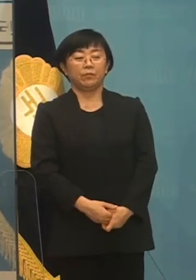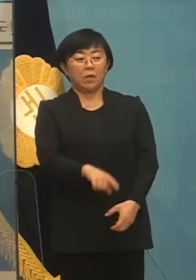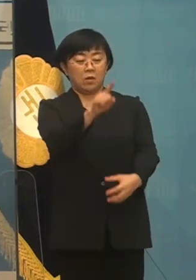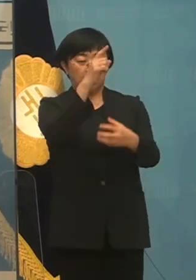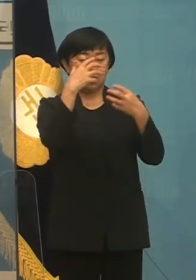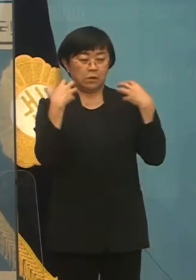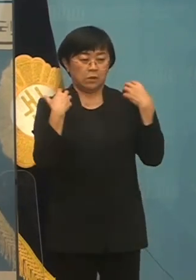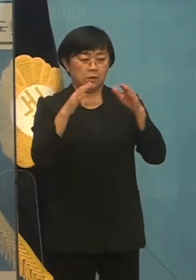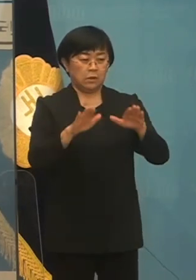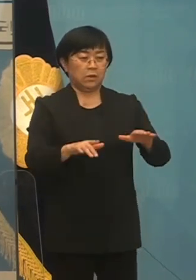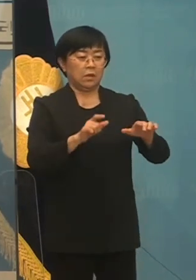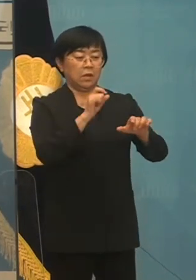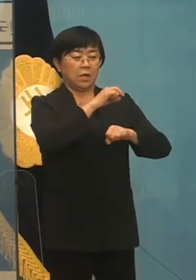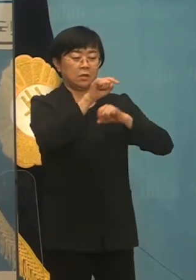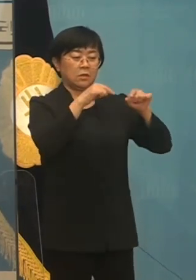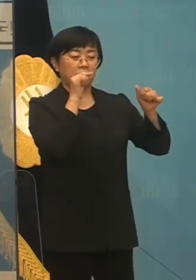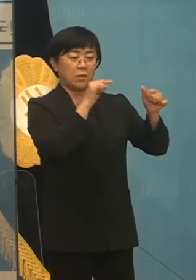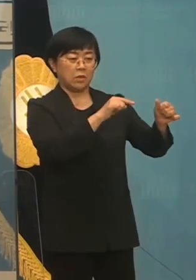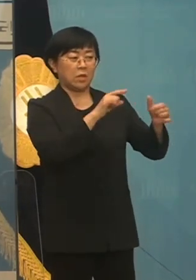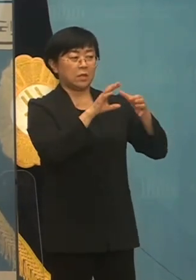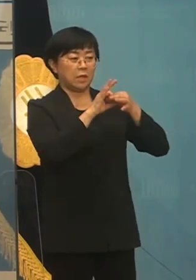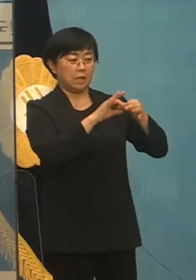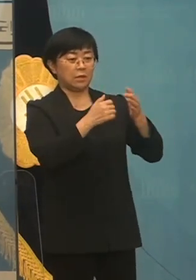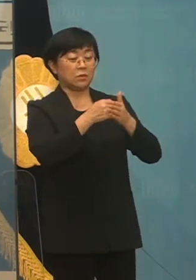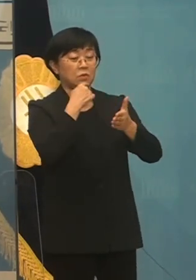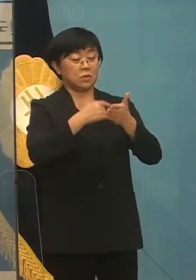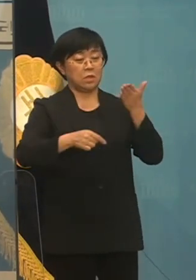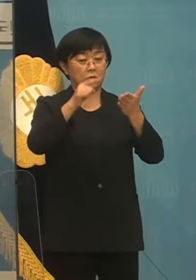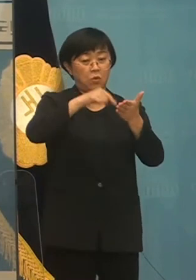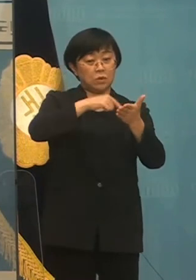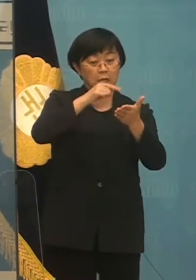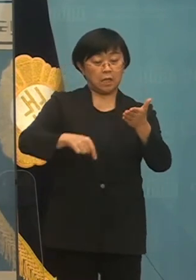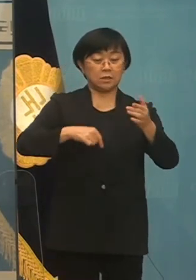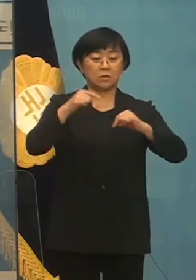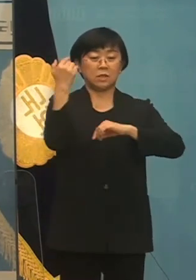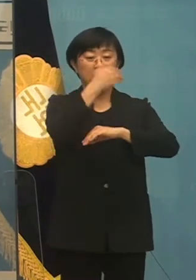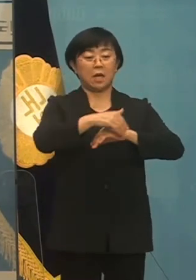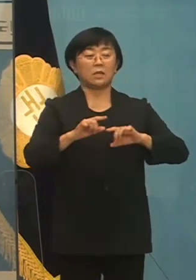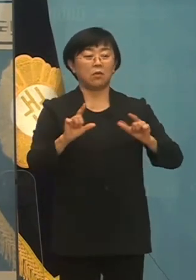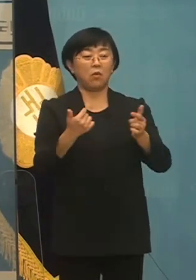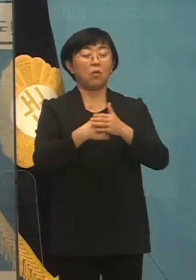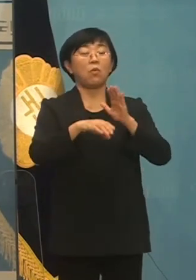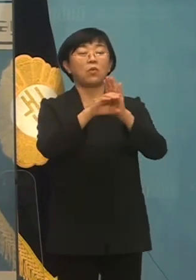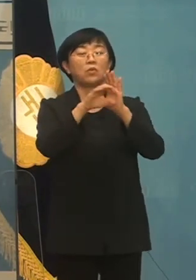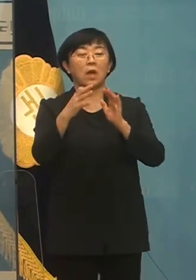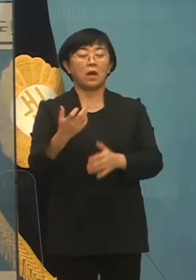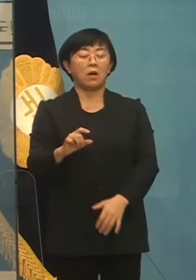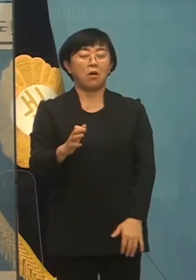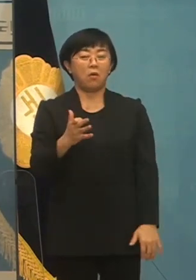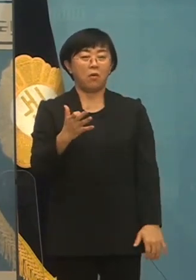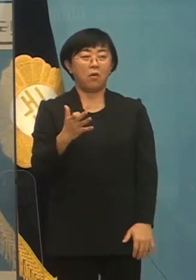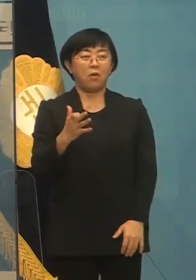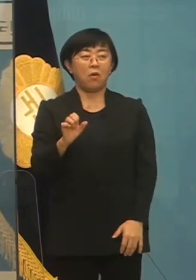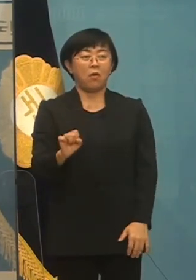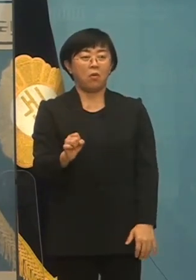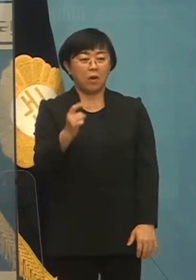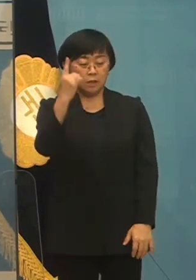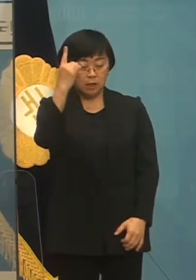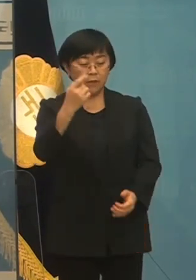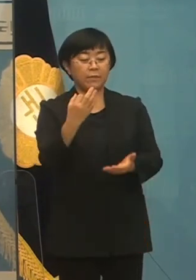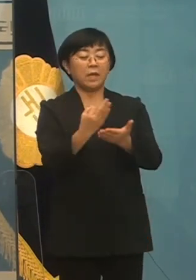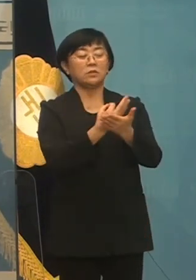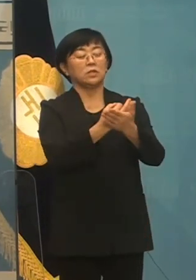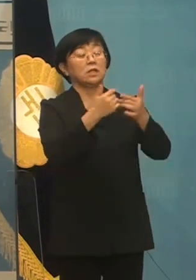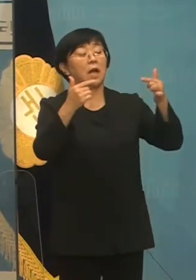정부는 현재와 같은 행정명령에 의한 손실보상 정책이 아닌 코로나로 인한 재난업종 매출 감소